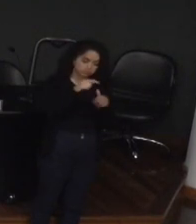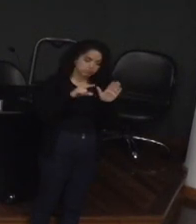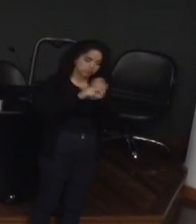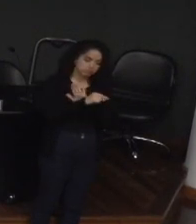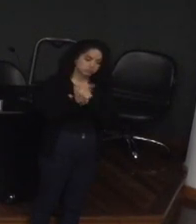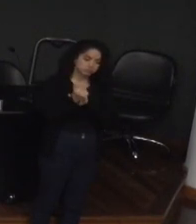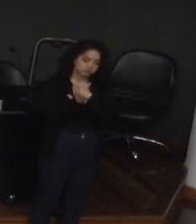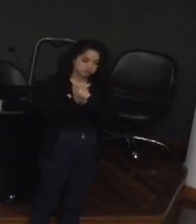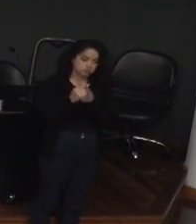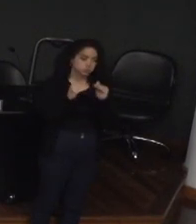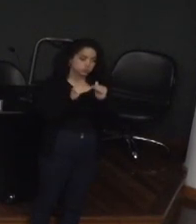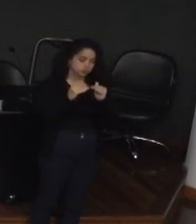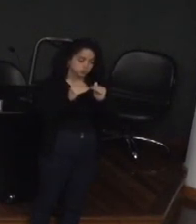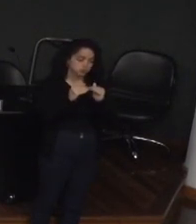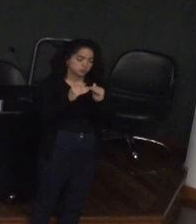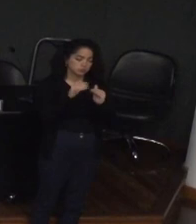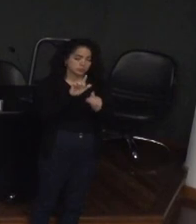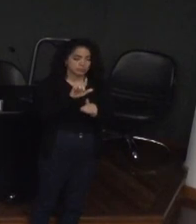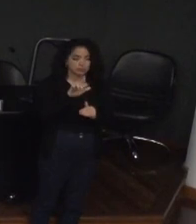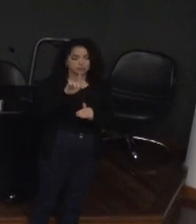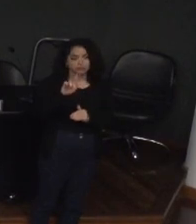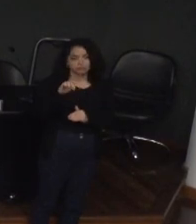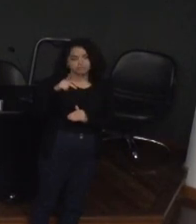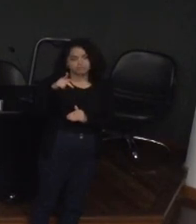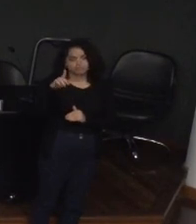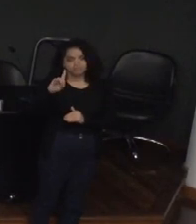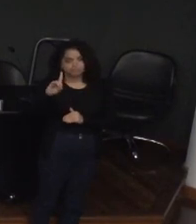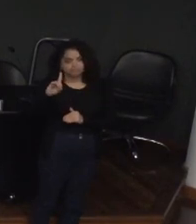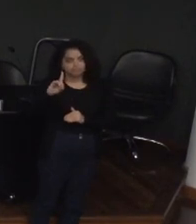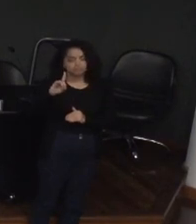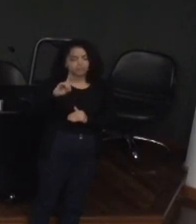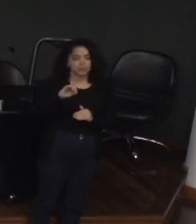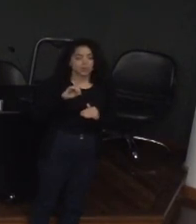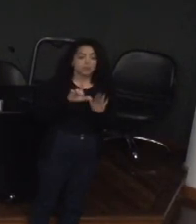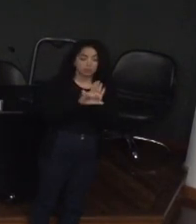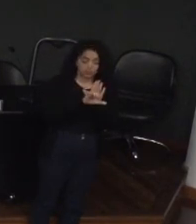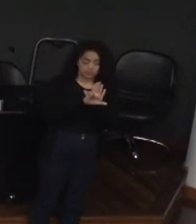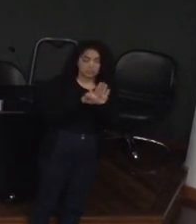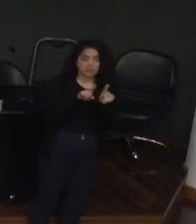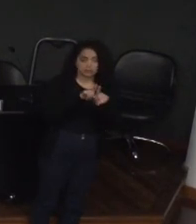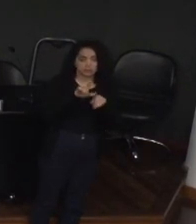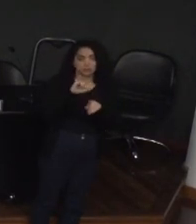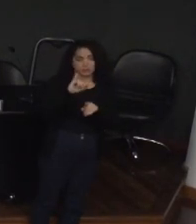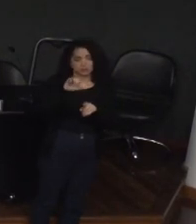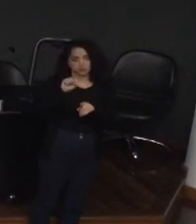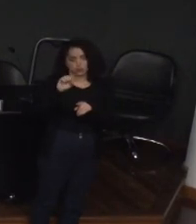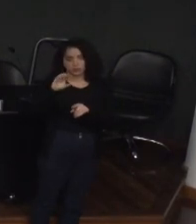o consentimento, né, da LGPD. Então, a fundamentação não é só ISO, pode ser a lei.